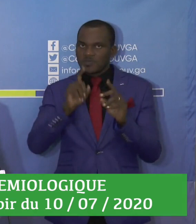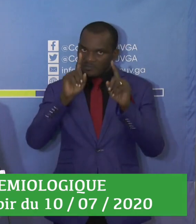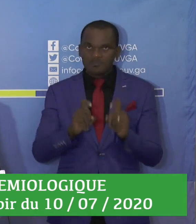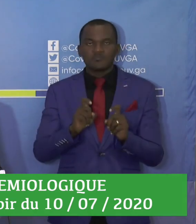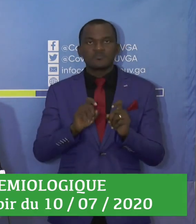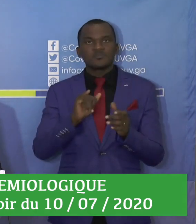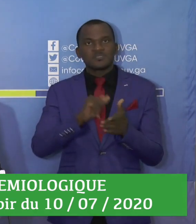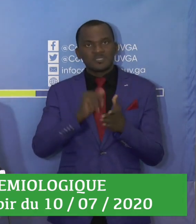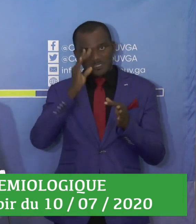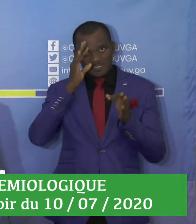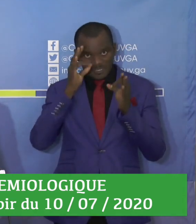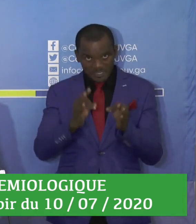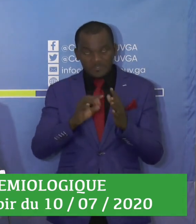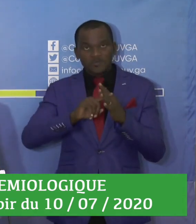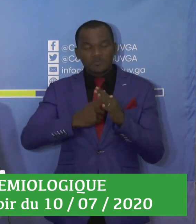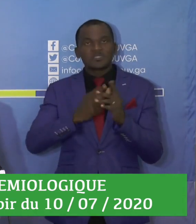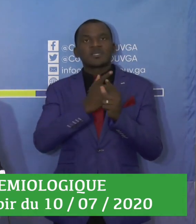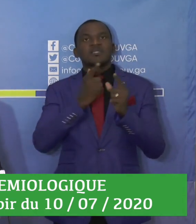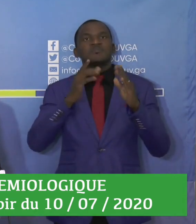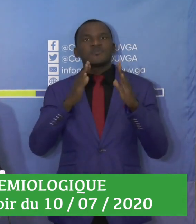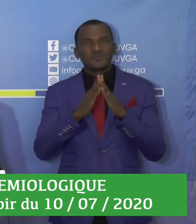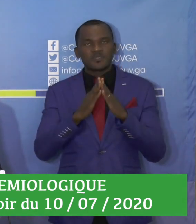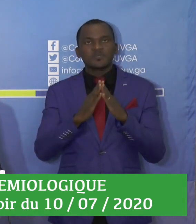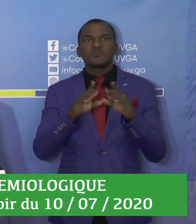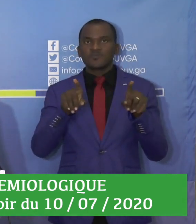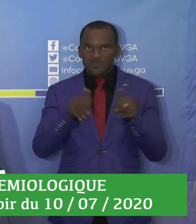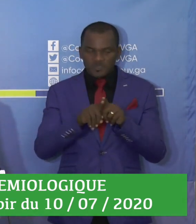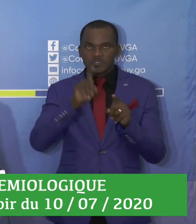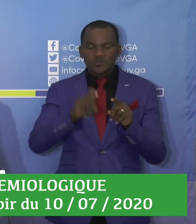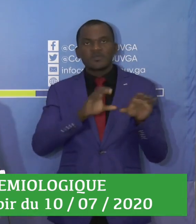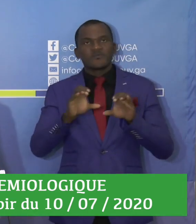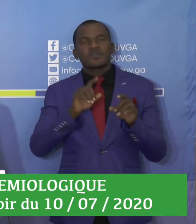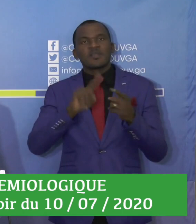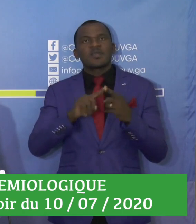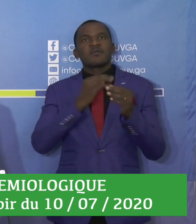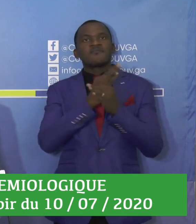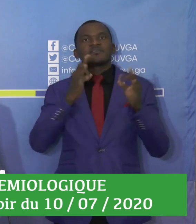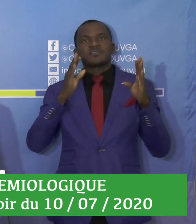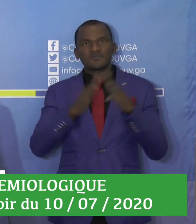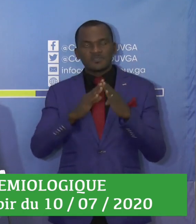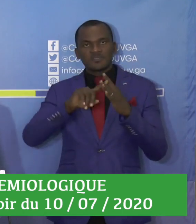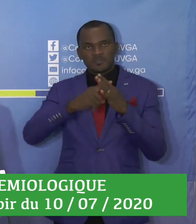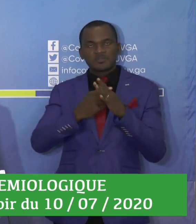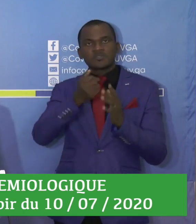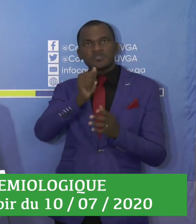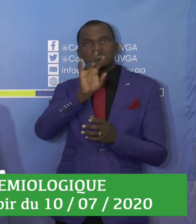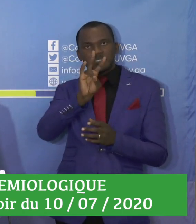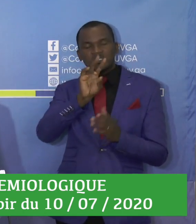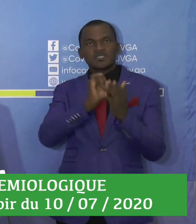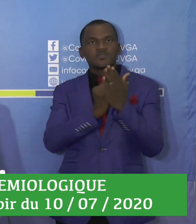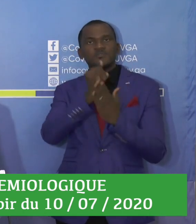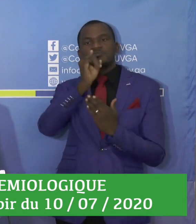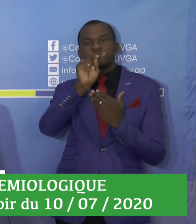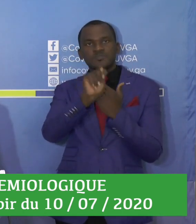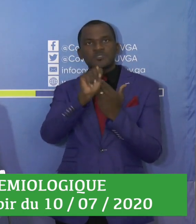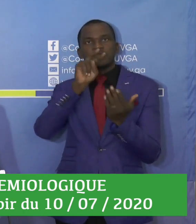Cette mesure déjà effective à Libreville sera applicable à Franceville à compter du 17 juillet